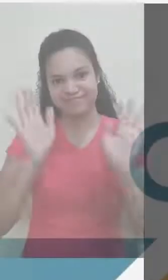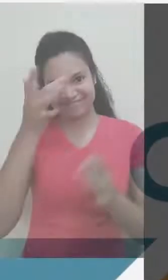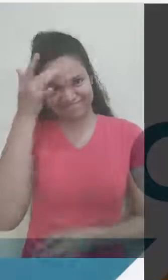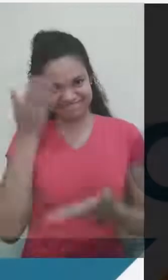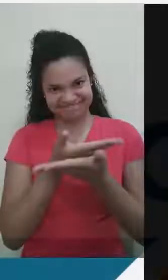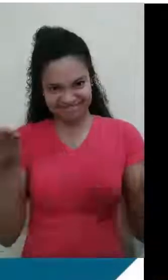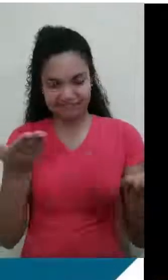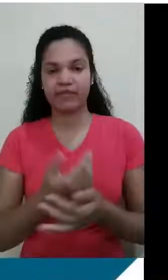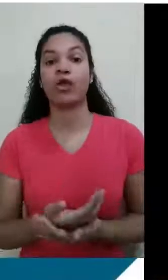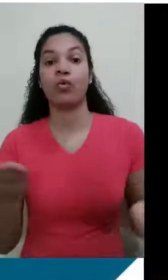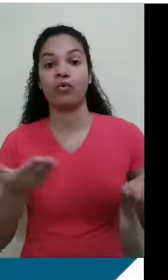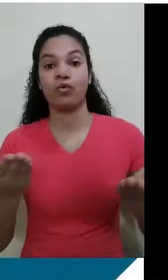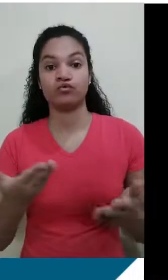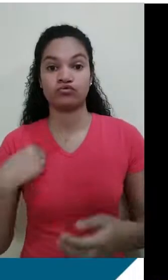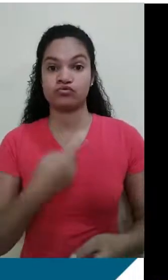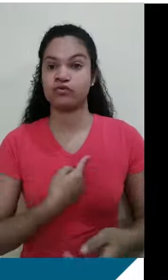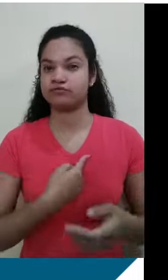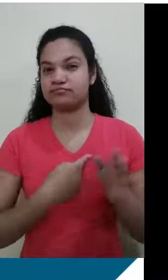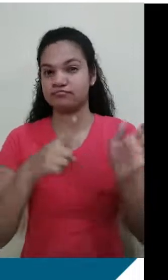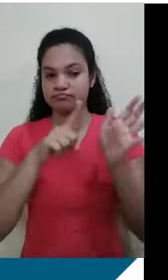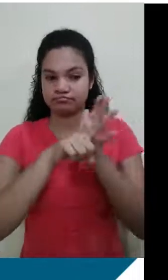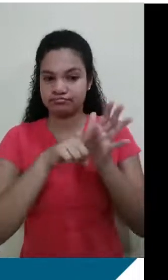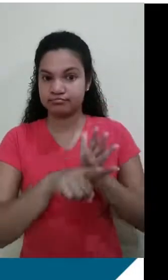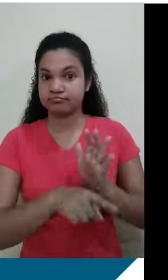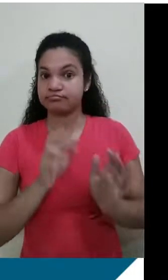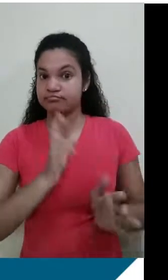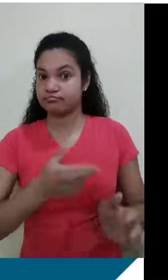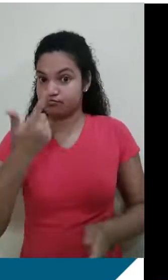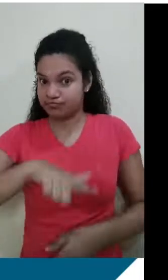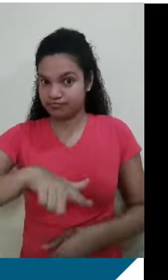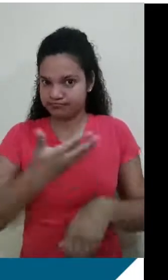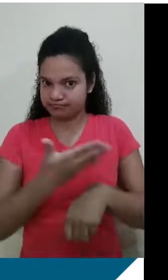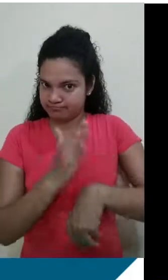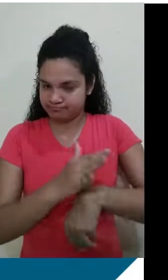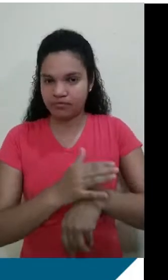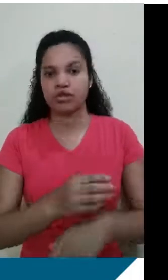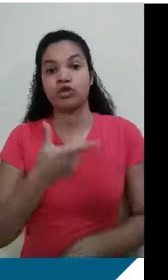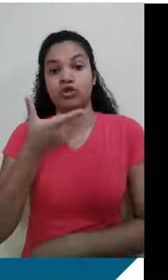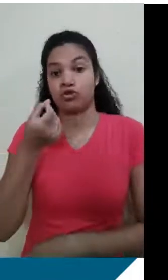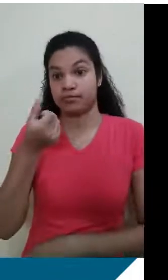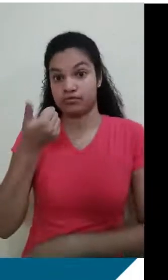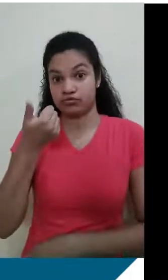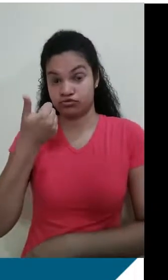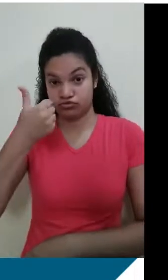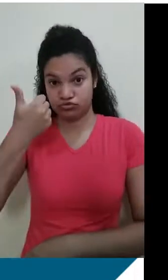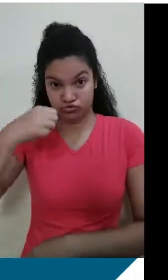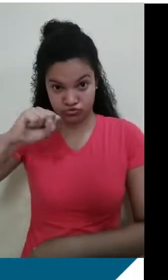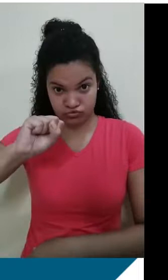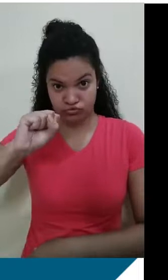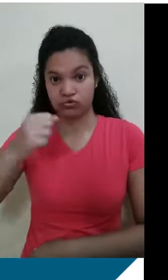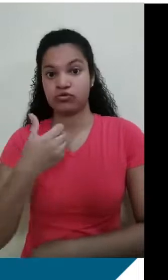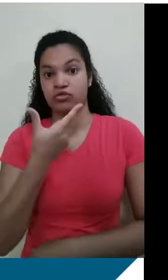aí, pessoal? Hoje nós vamos resolver mais 3 questões do Enem, do ano de 2018, 2017